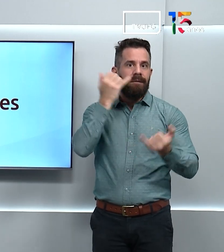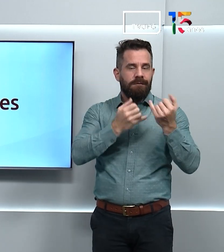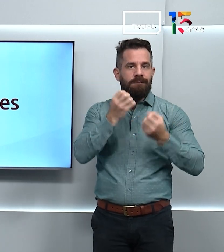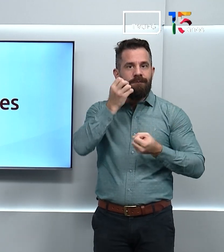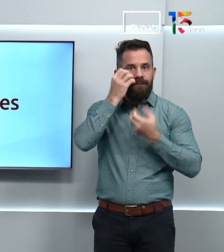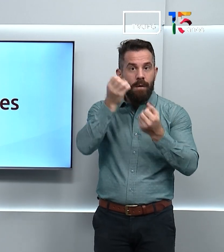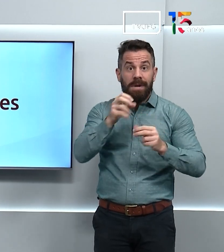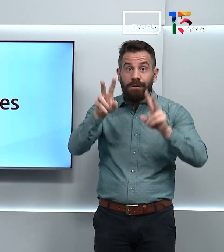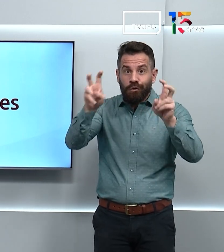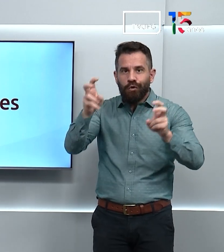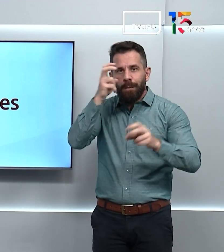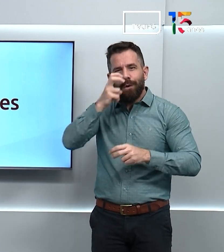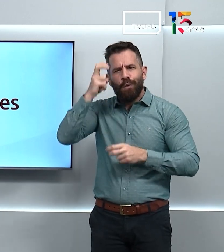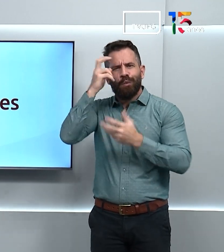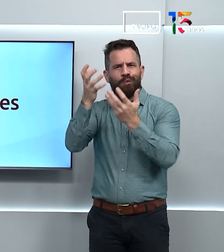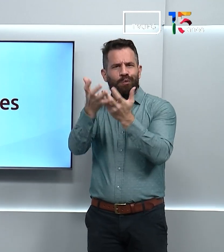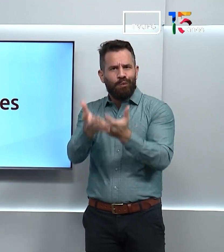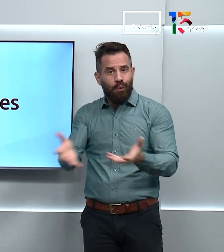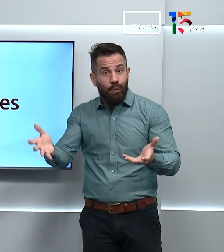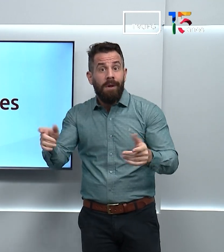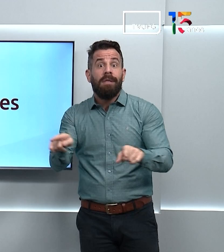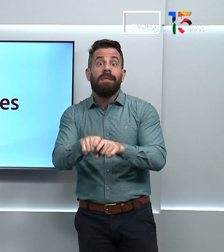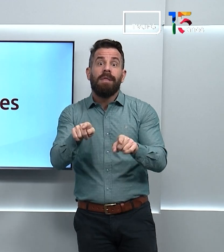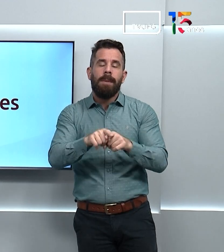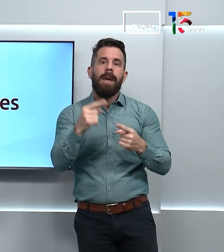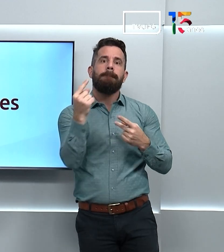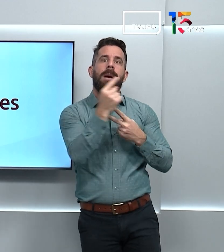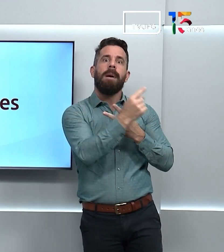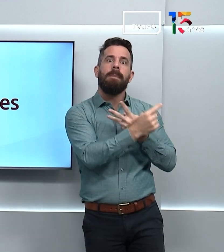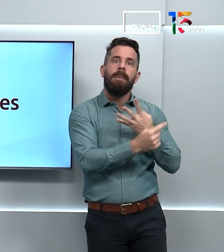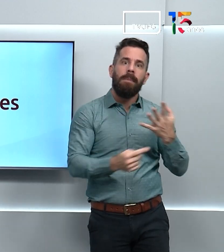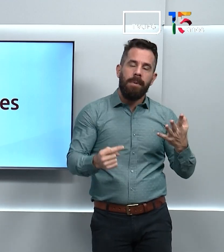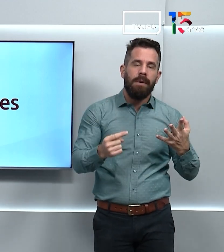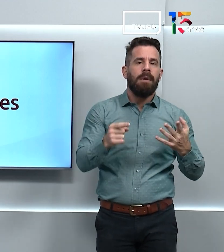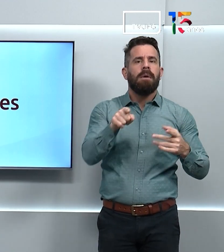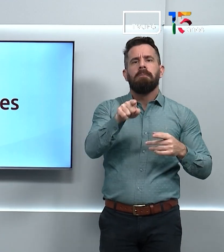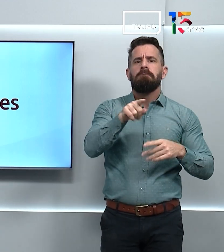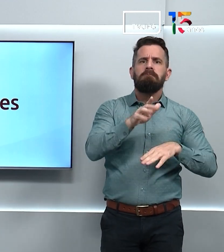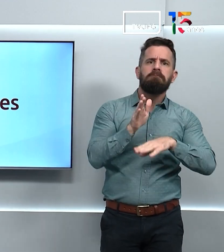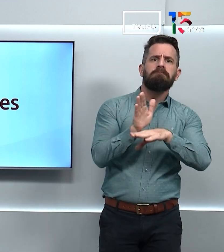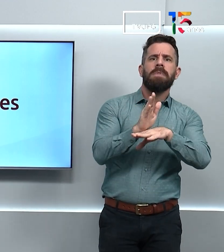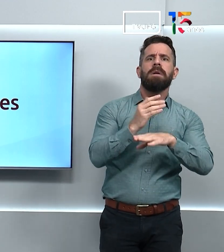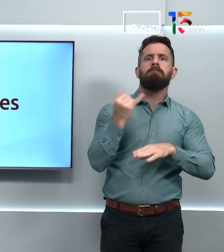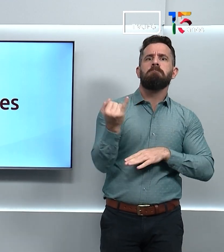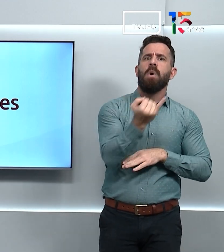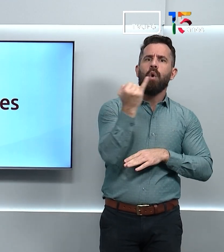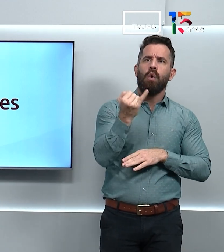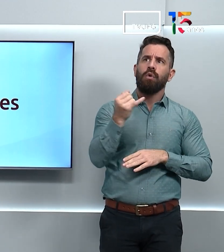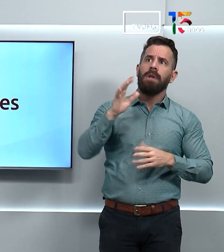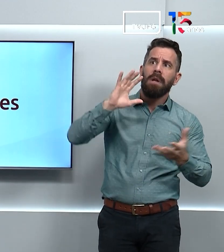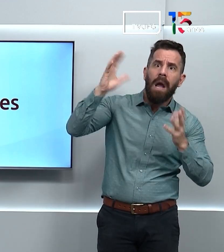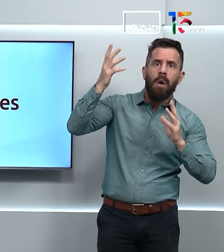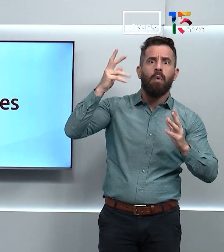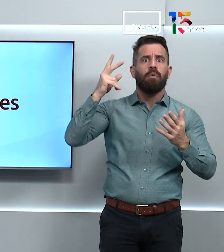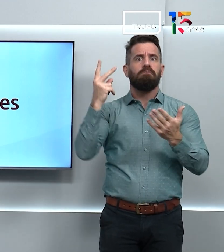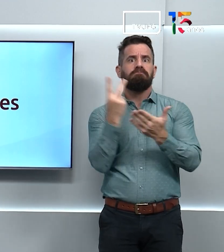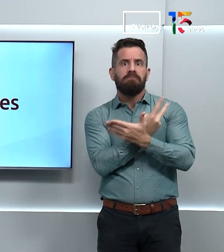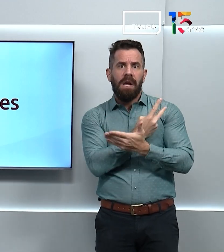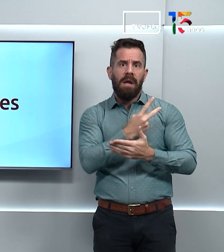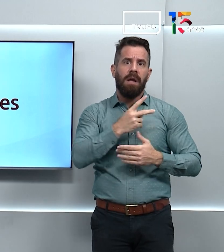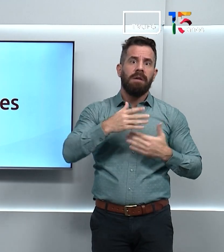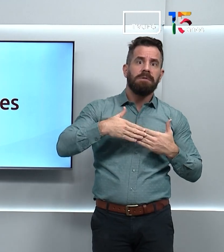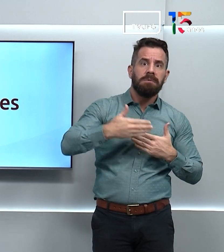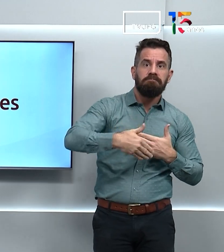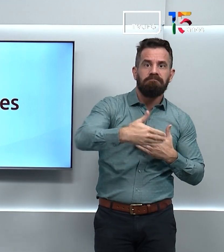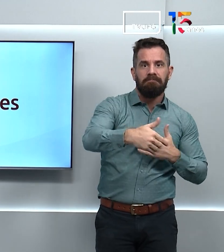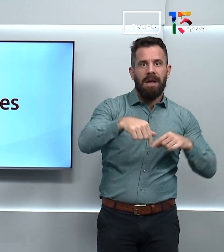sobre cultura e também, claro, todas as notícias relevantes para o seu dia a dia, no cenário nacional, internacional e também